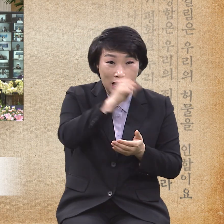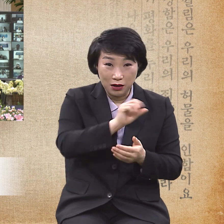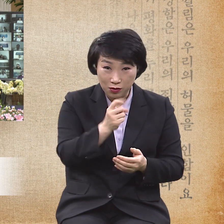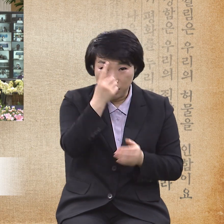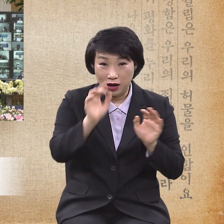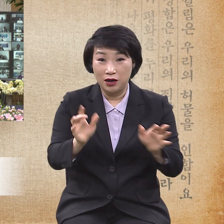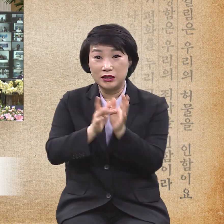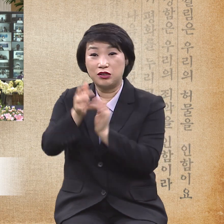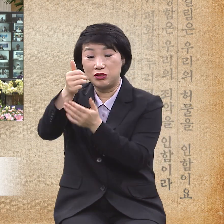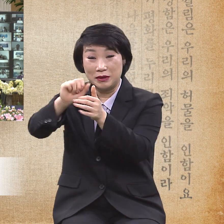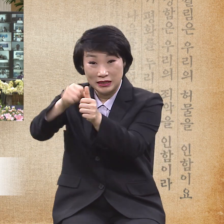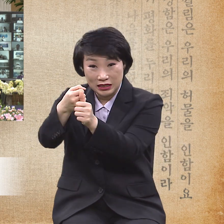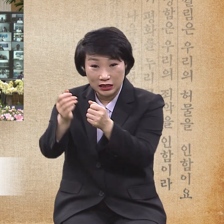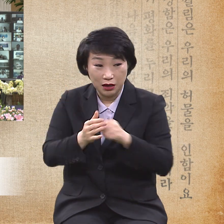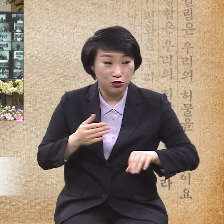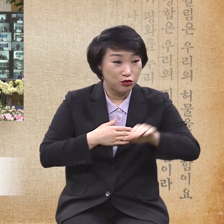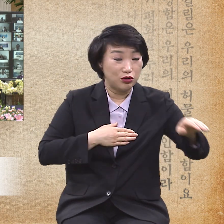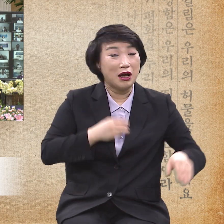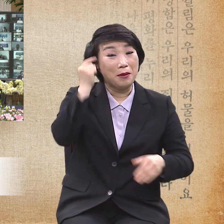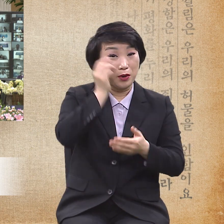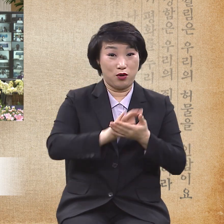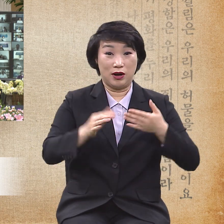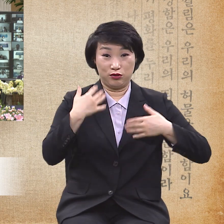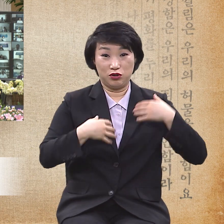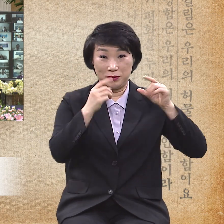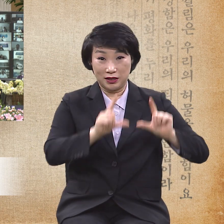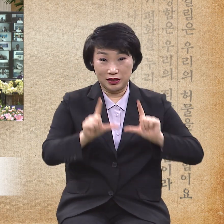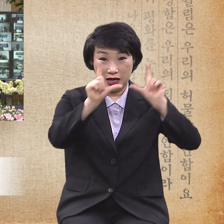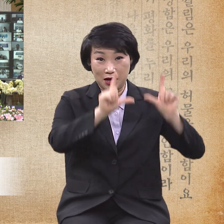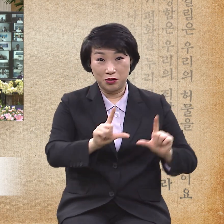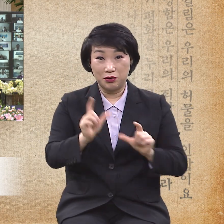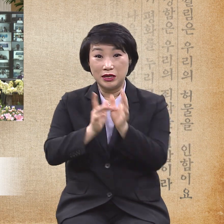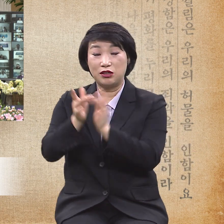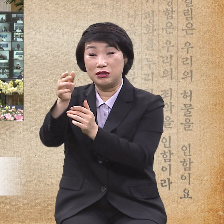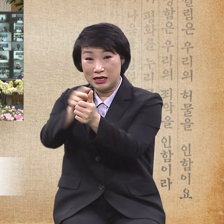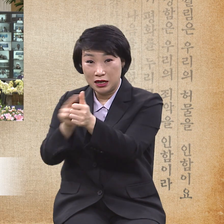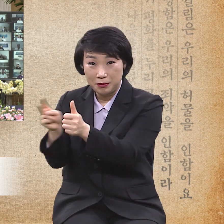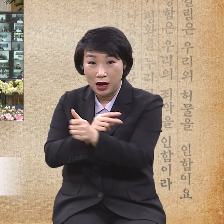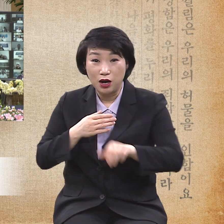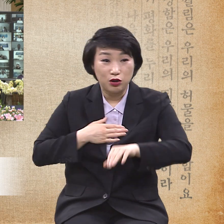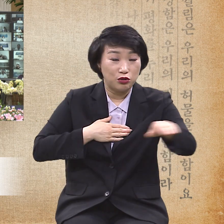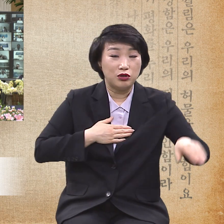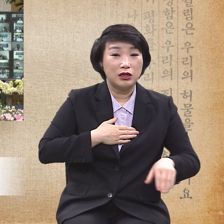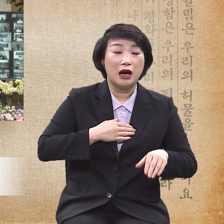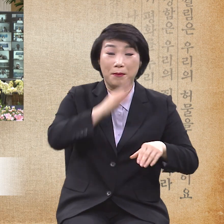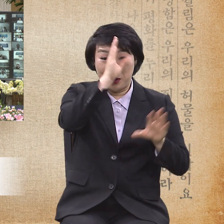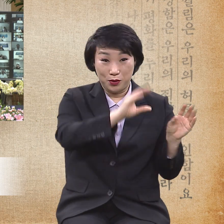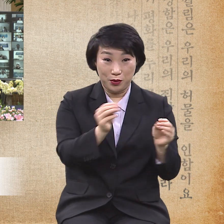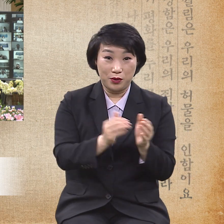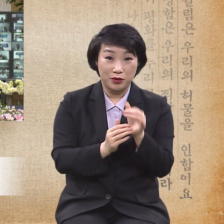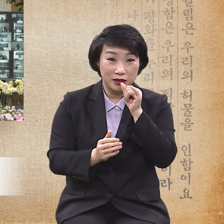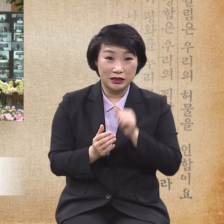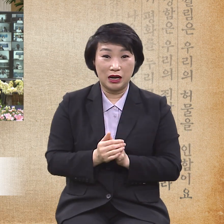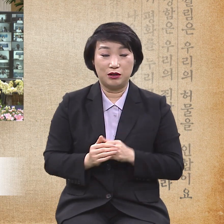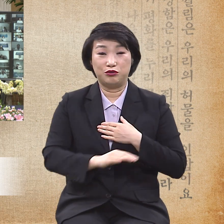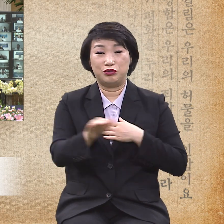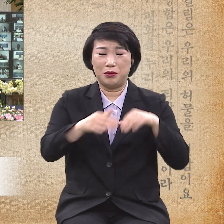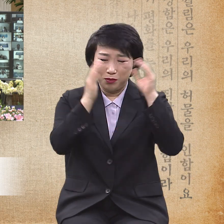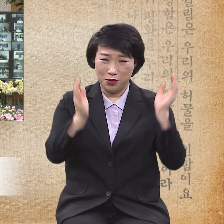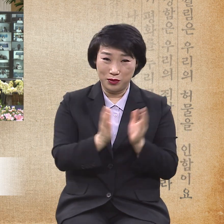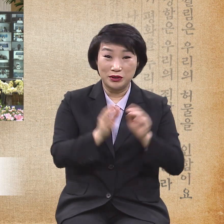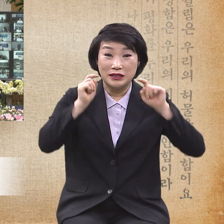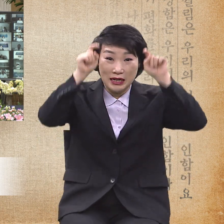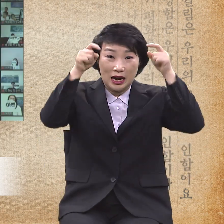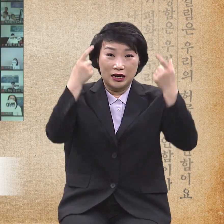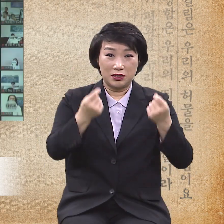징계를 받음으로 우리가 평화를 누리고 그가 채찍에 맞음으로 우리가 나음을 입었도다.